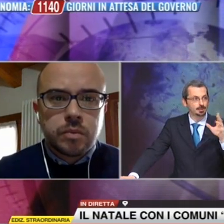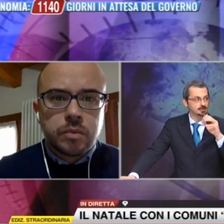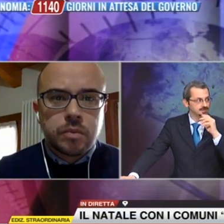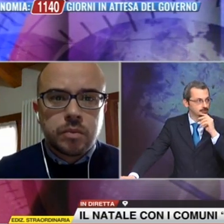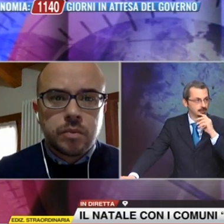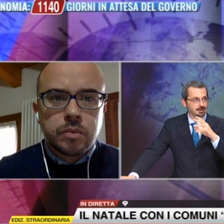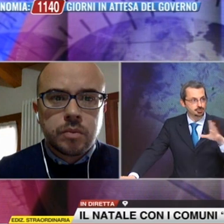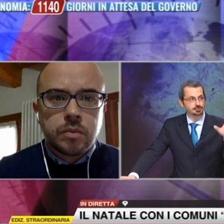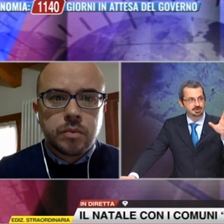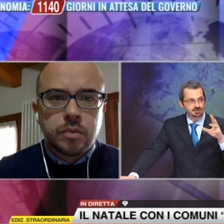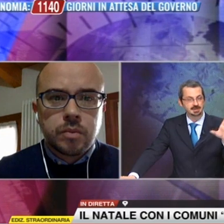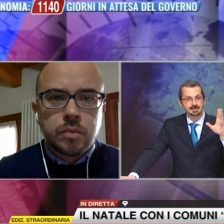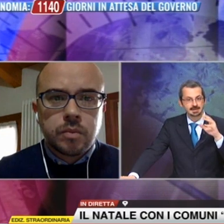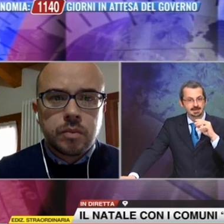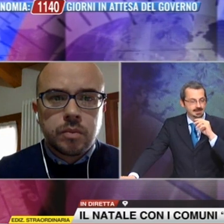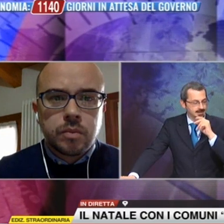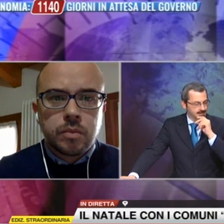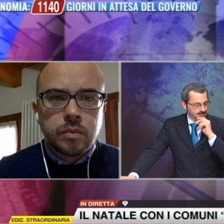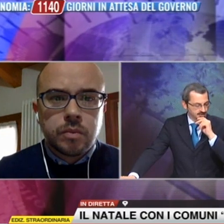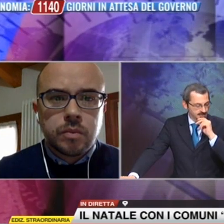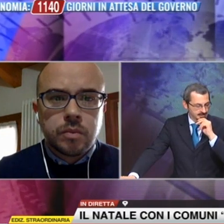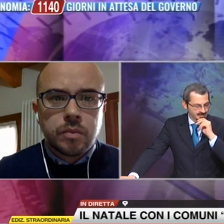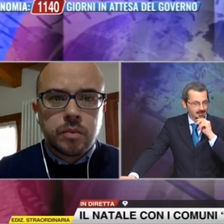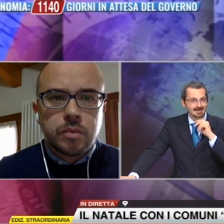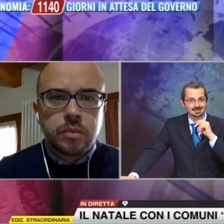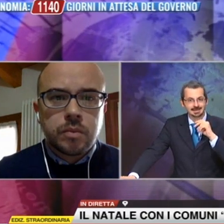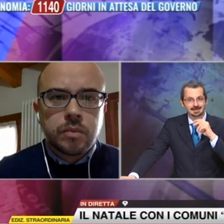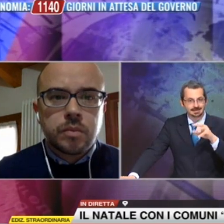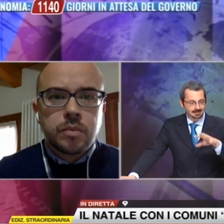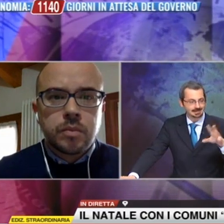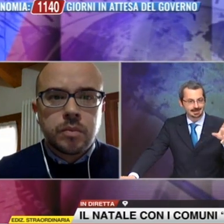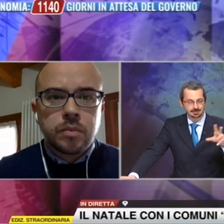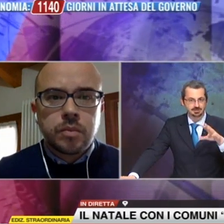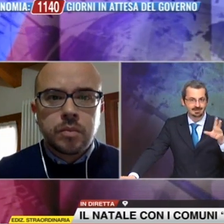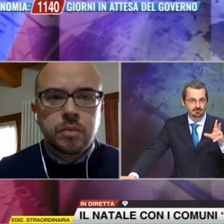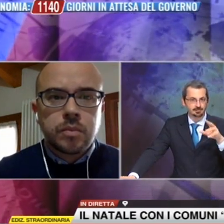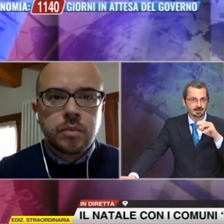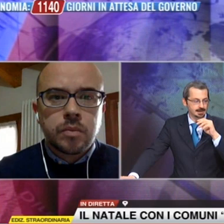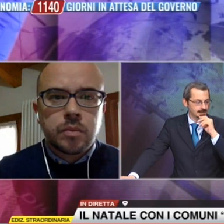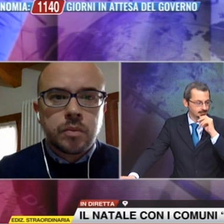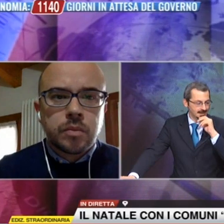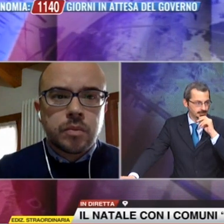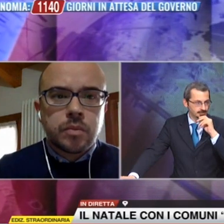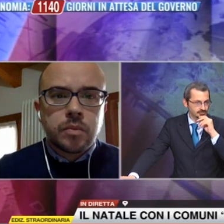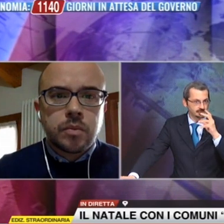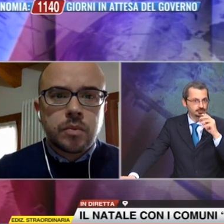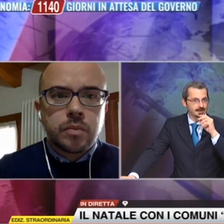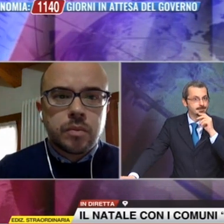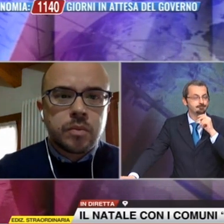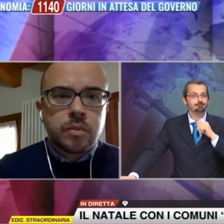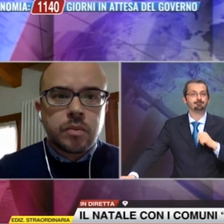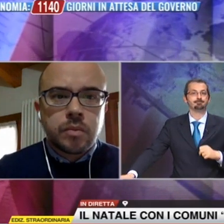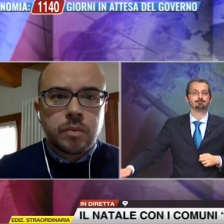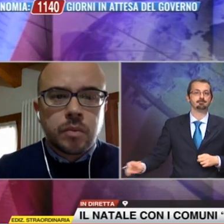un po', c'è ancora qualche giorno che ci separa da Natale, Santo Stefano e Capodanno, secondo